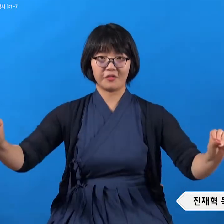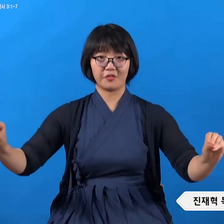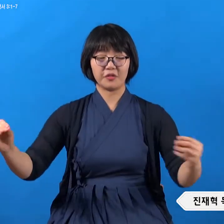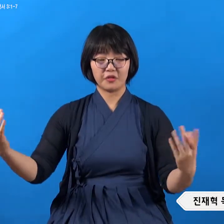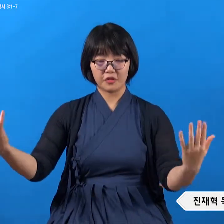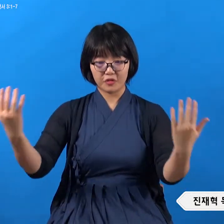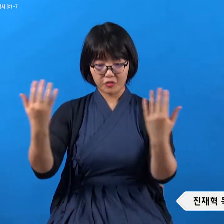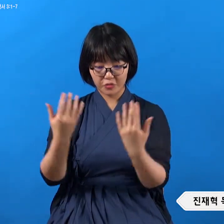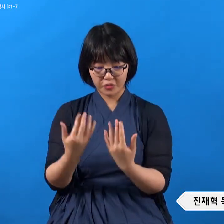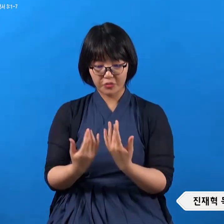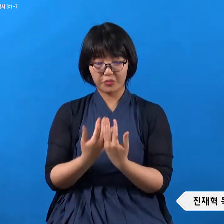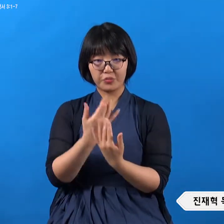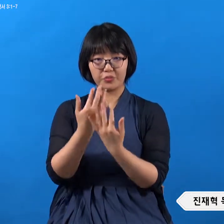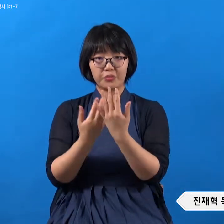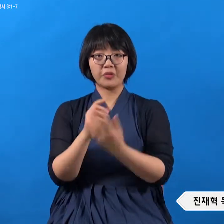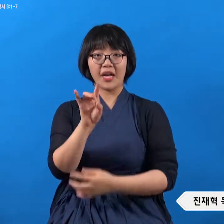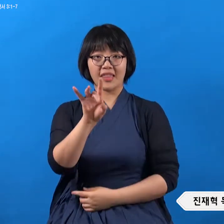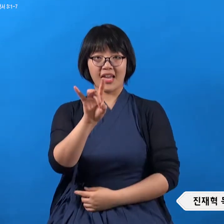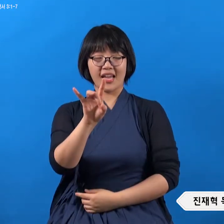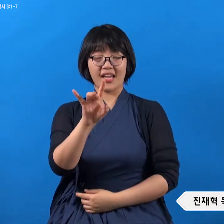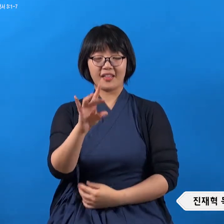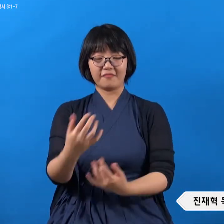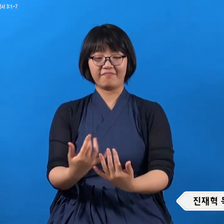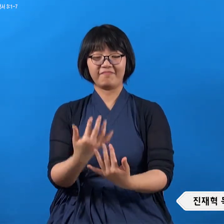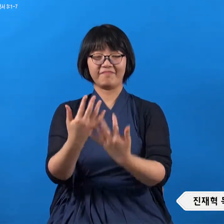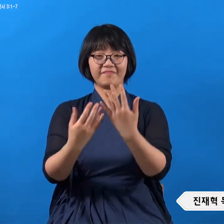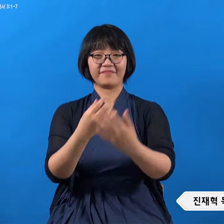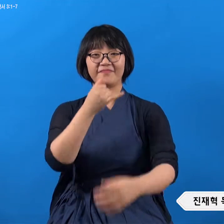촛불만 조용하게 타오르고 있습니다.